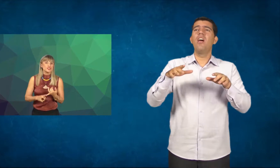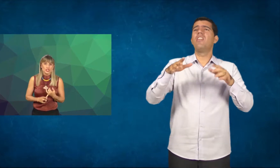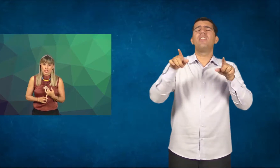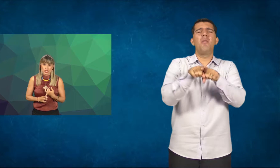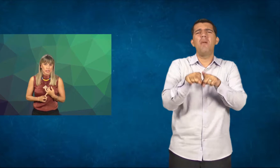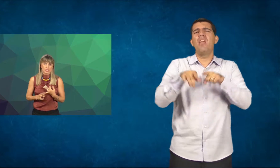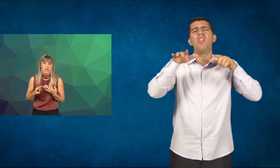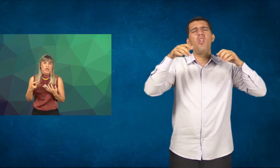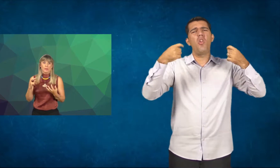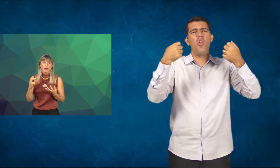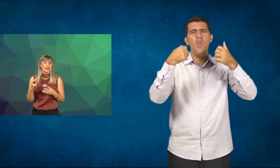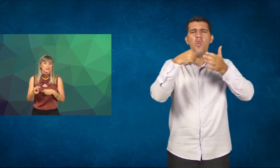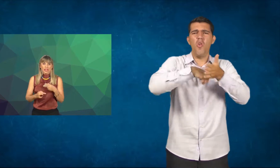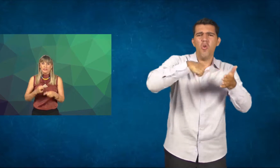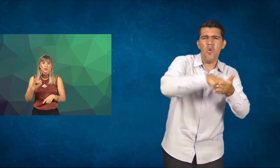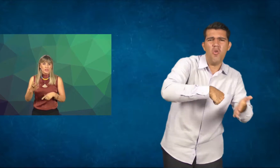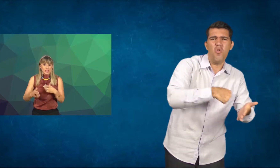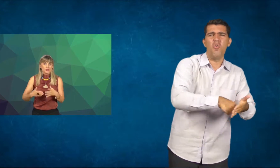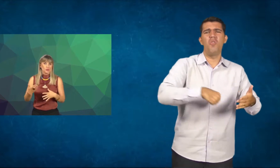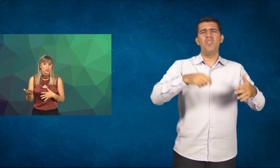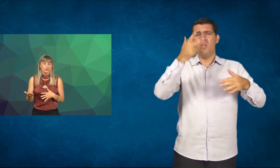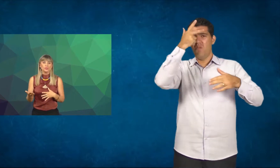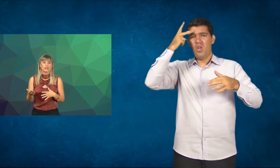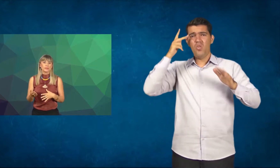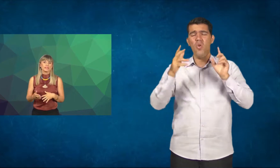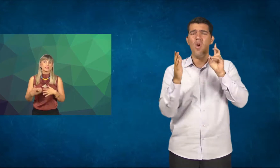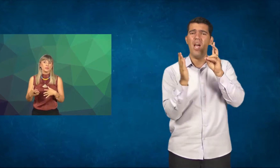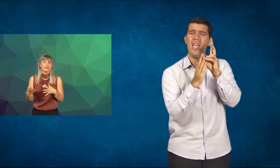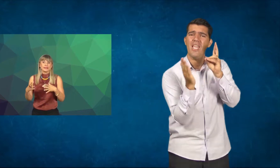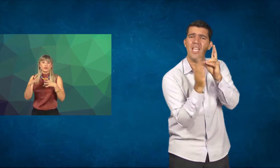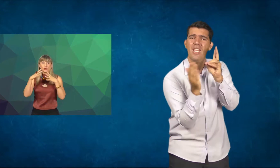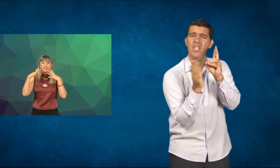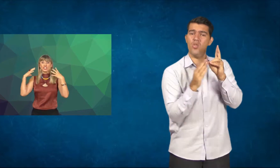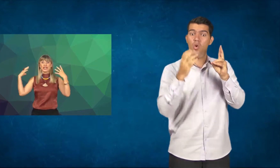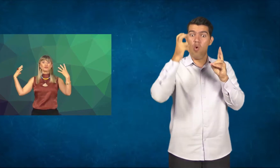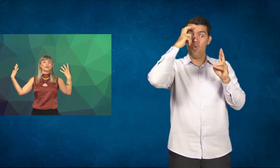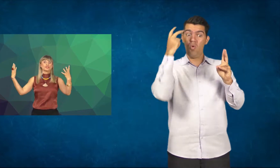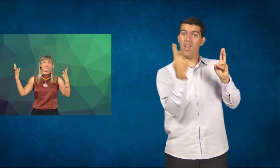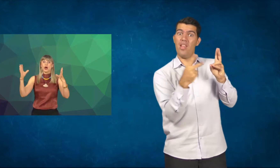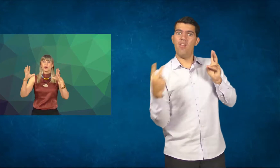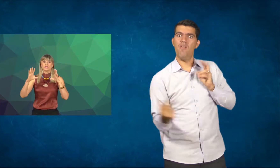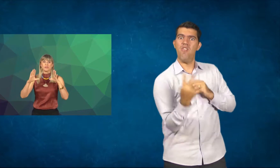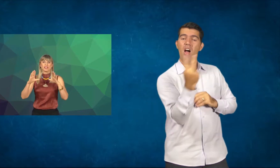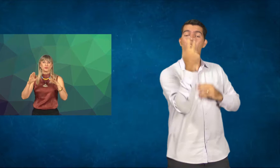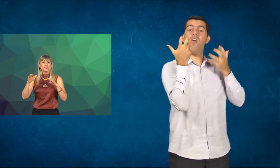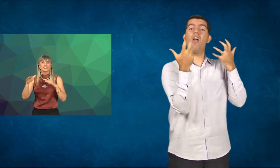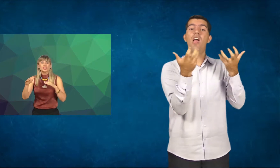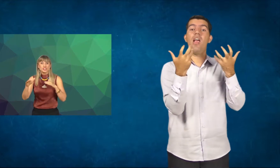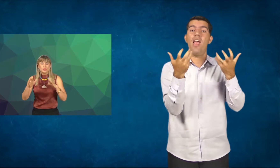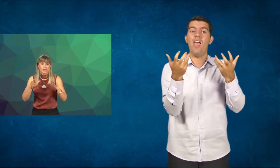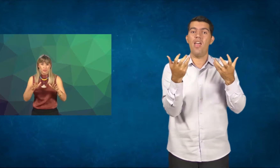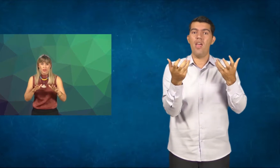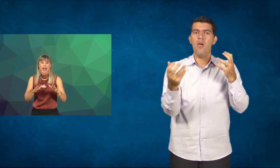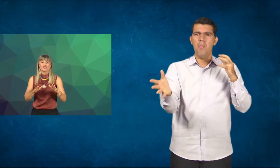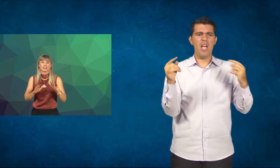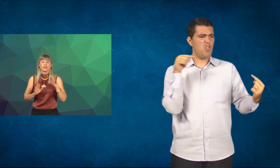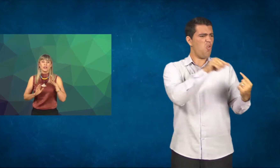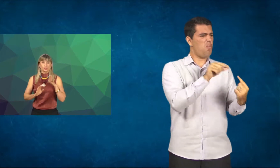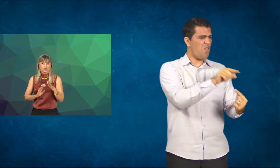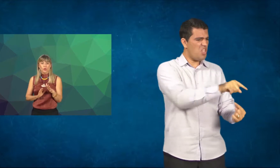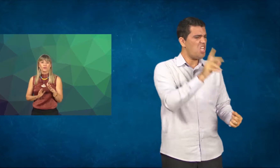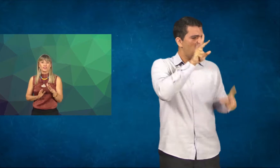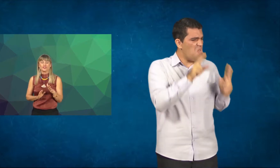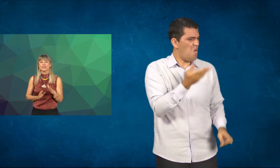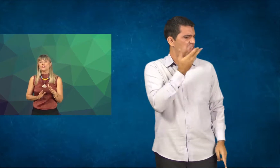dos povos indígenas para manter e valorizar sua cultura, mas sempre tendo no imaginário social o aspecto infantil e